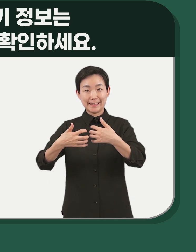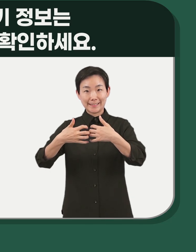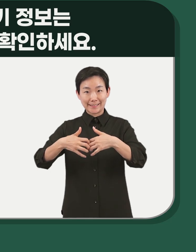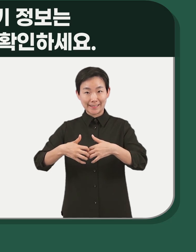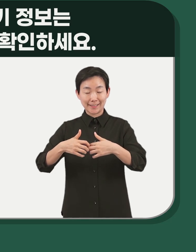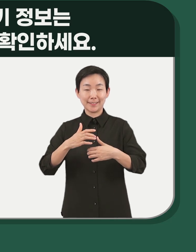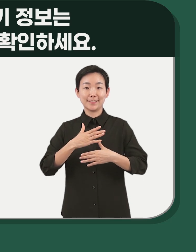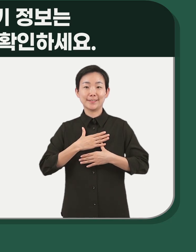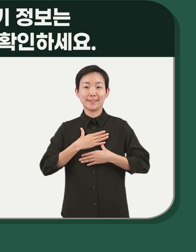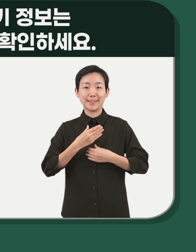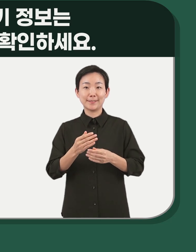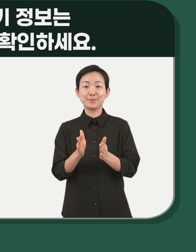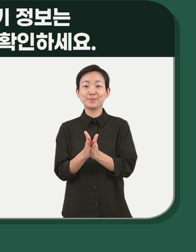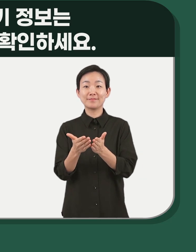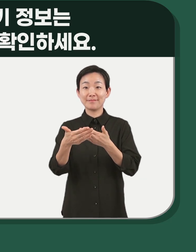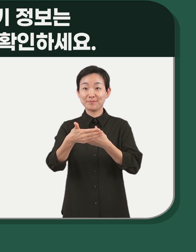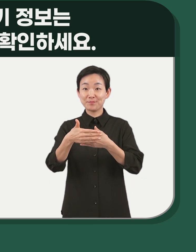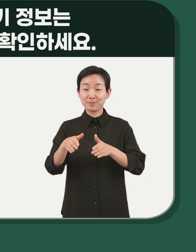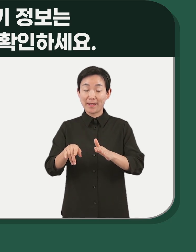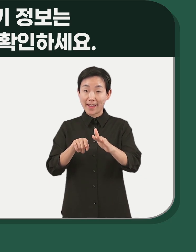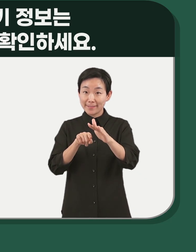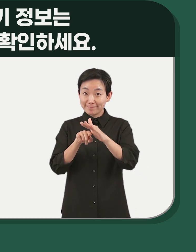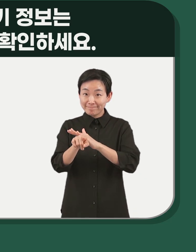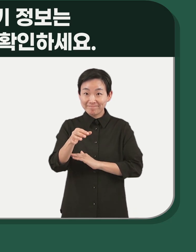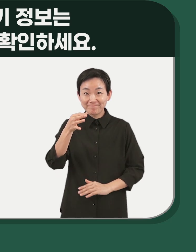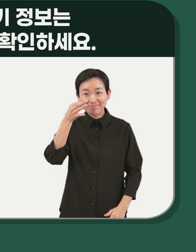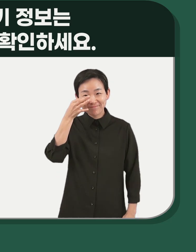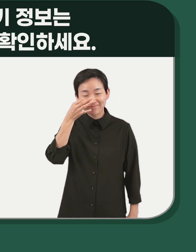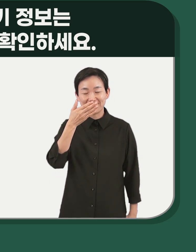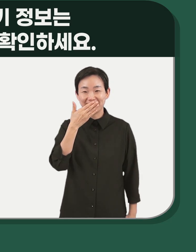검색하거나 주소창에